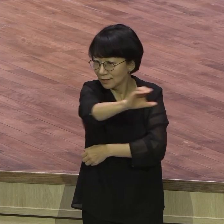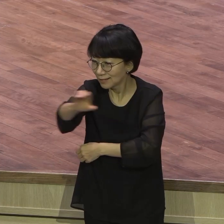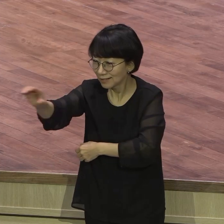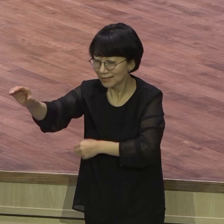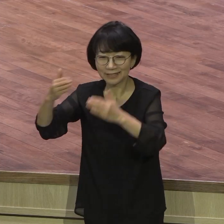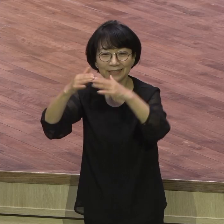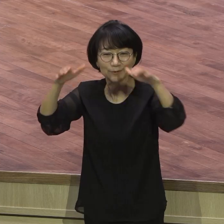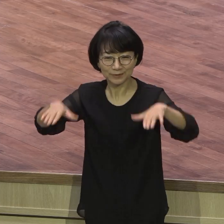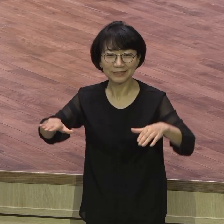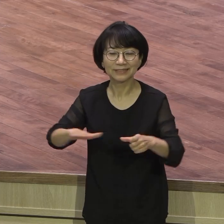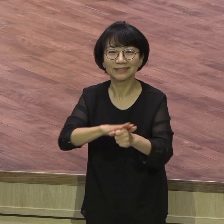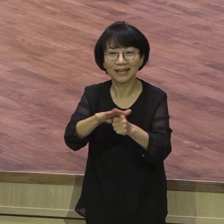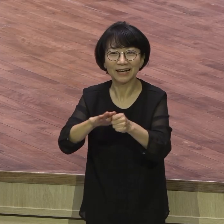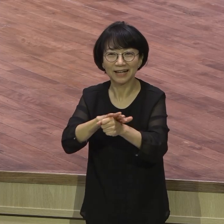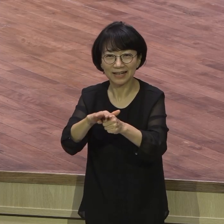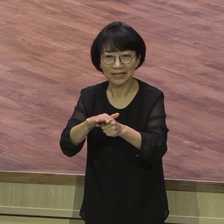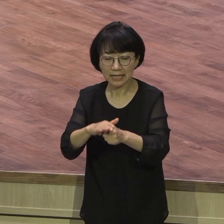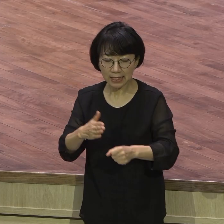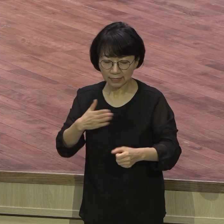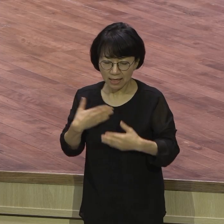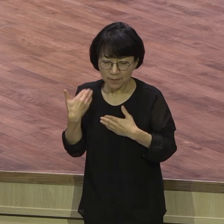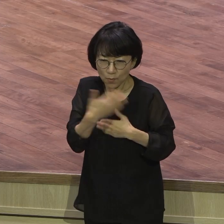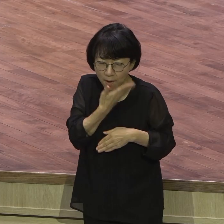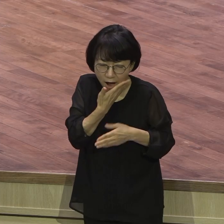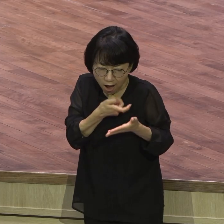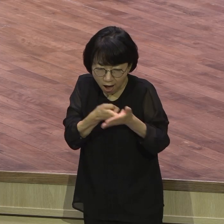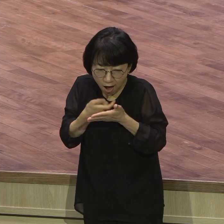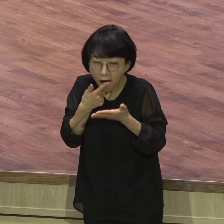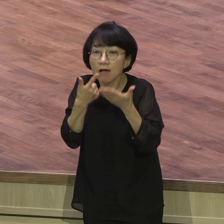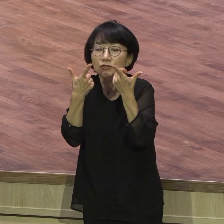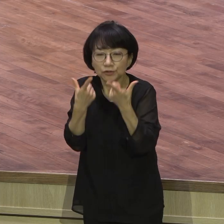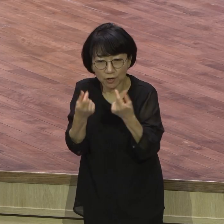어떻게 해요 어느 정도 사랑하라고요 내 몸과 같이